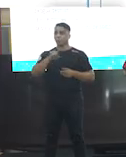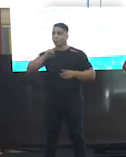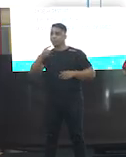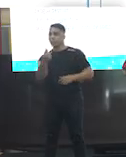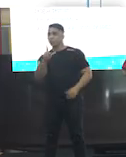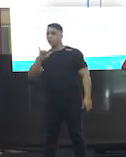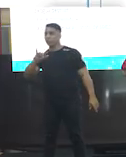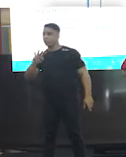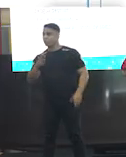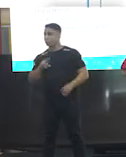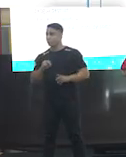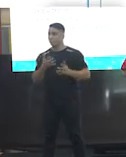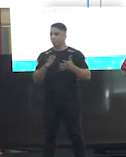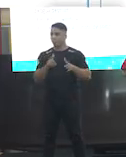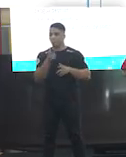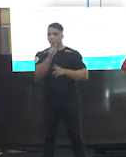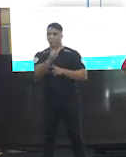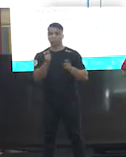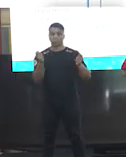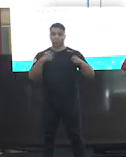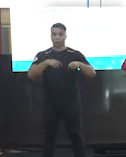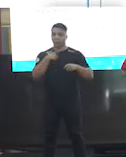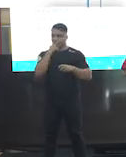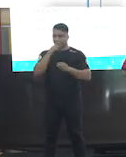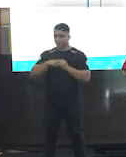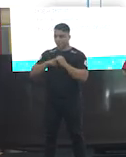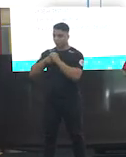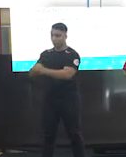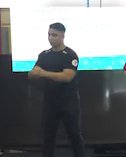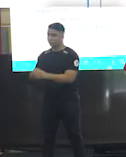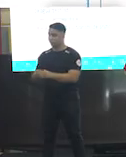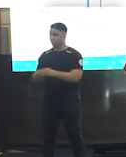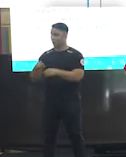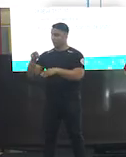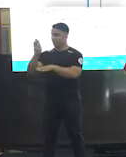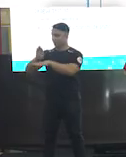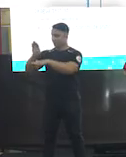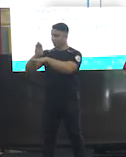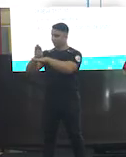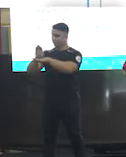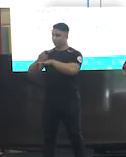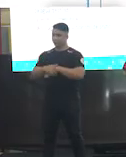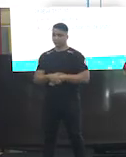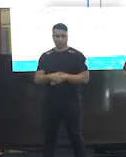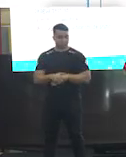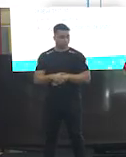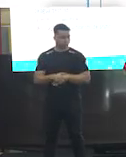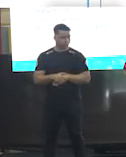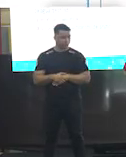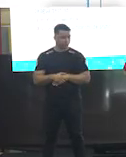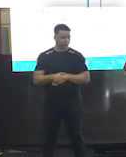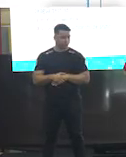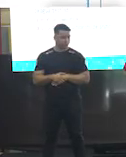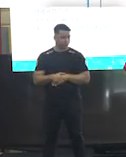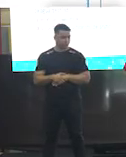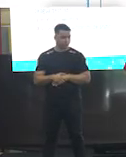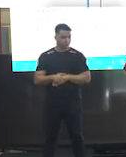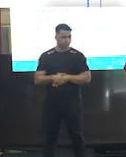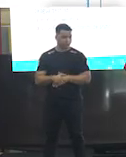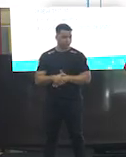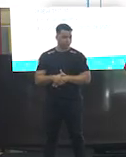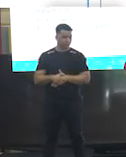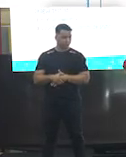1000 litros de um líquido capaz de neutralizar a soda cáustica. É a sexta questão que a gente está